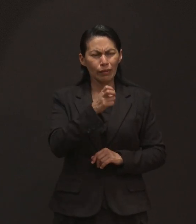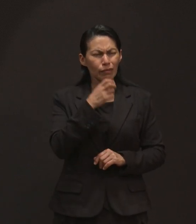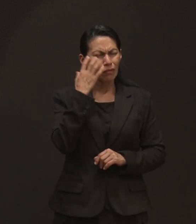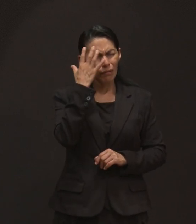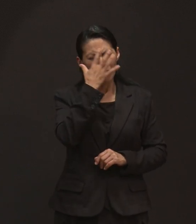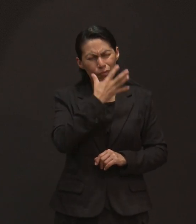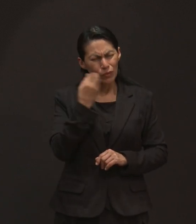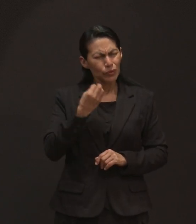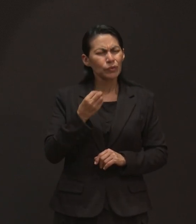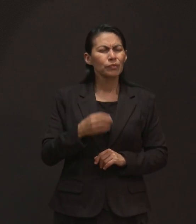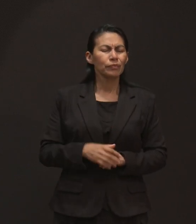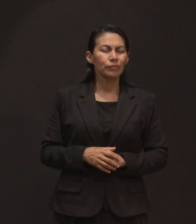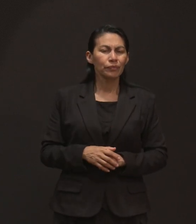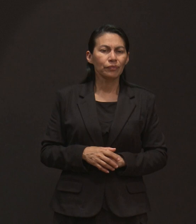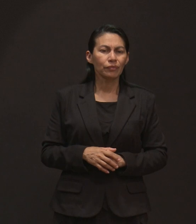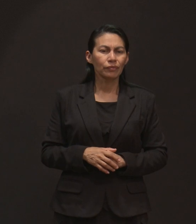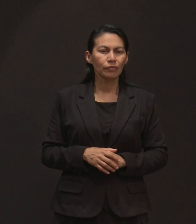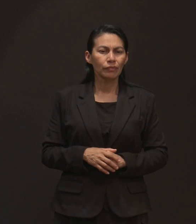un